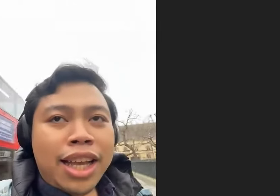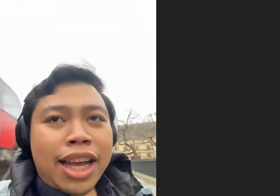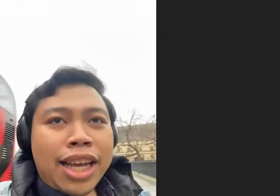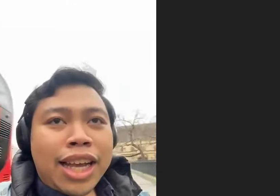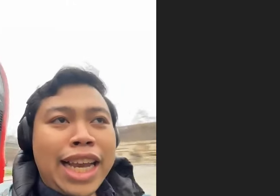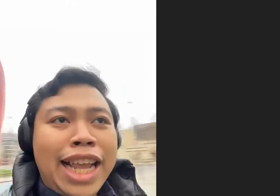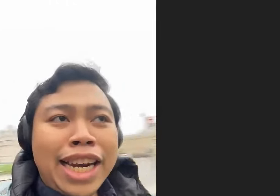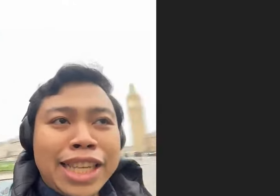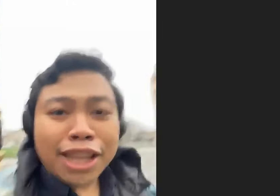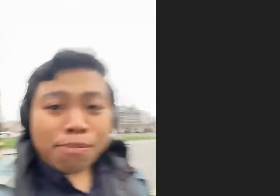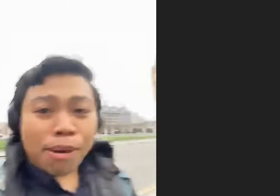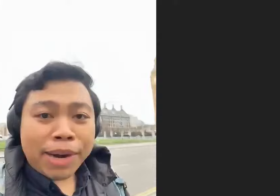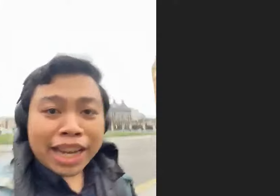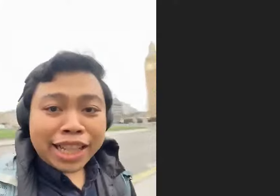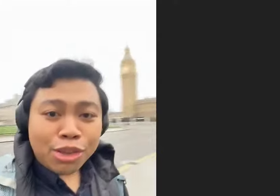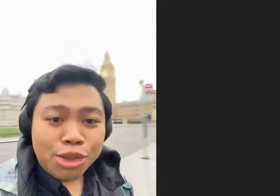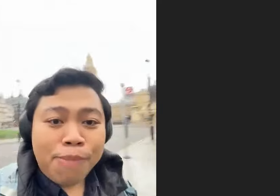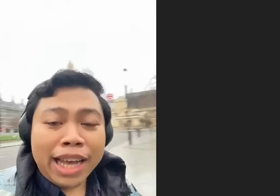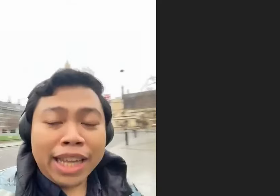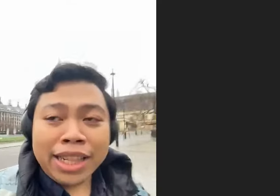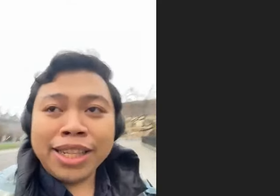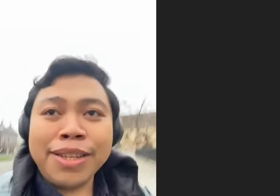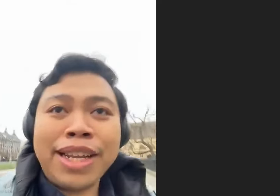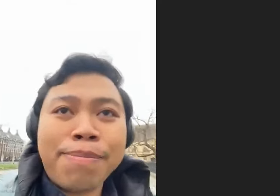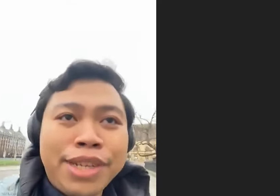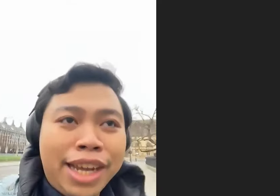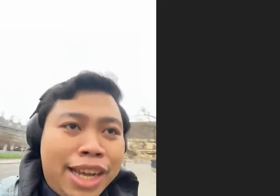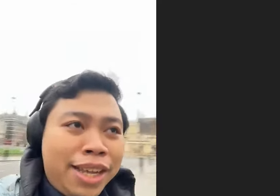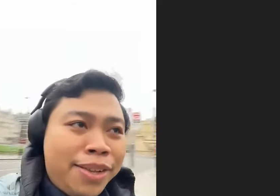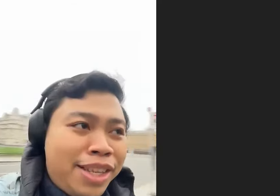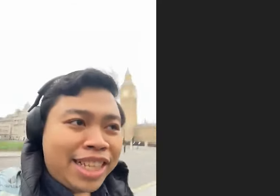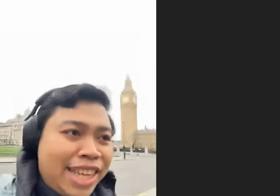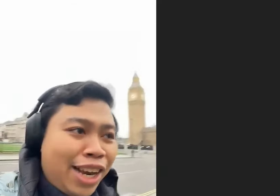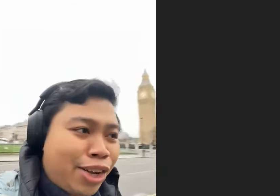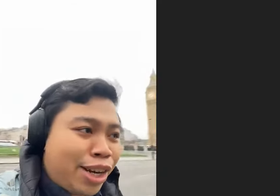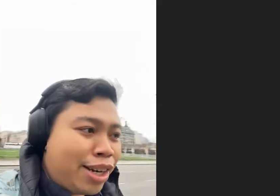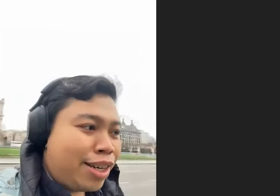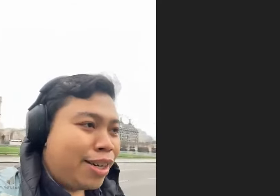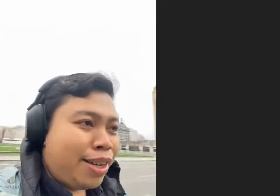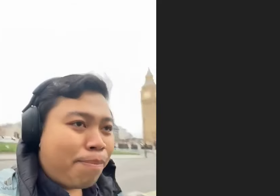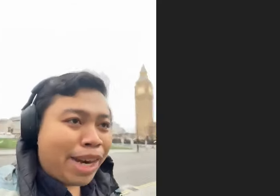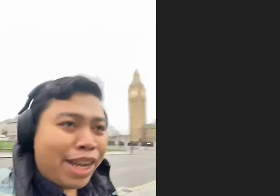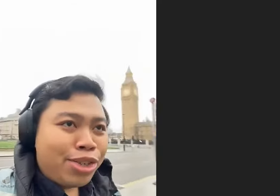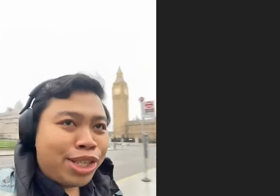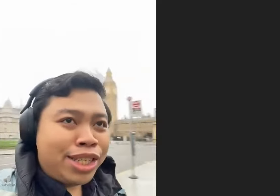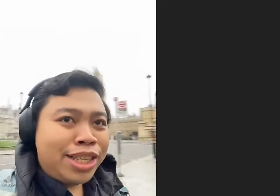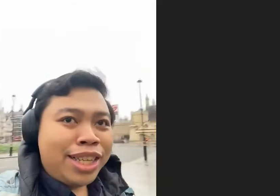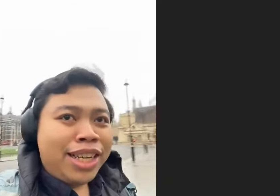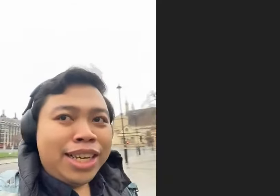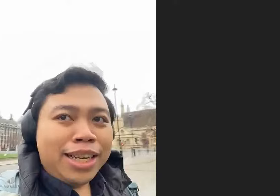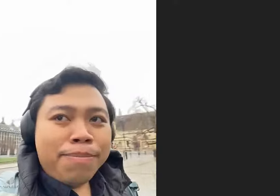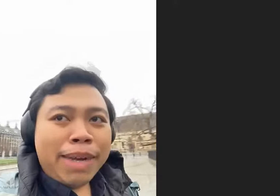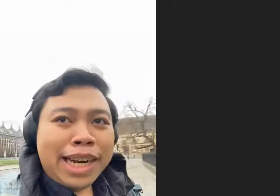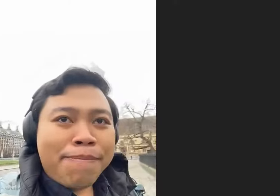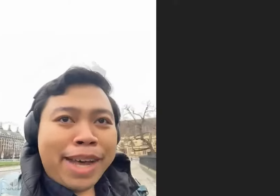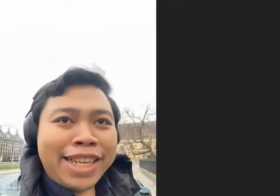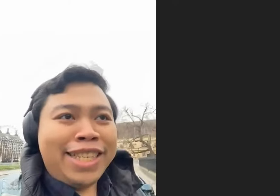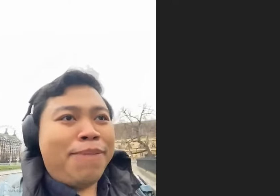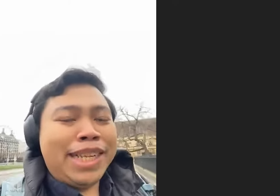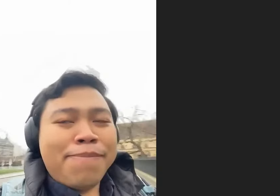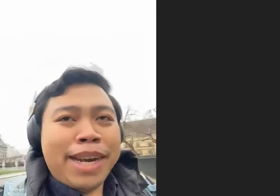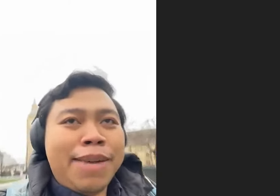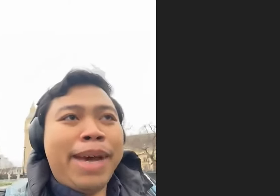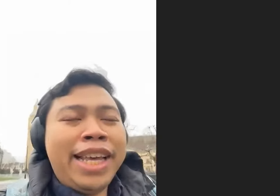ya ini mom yang kita tungguunggu banget kita punyaalon penerus masa